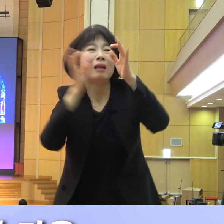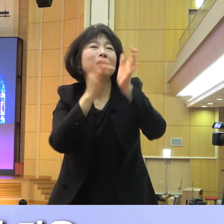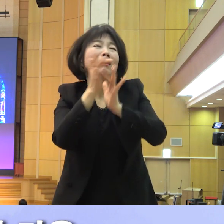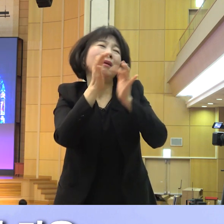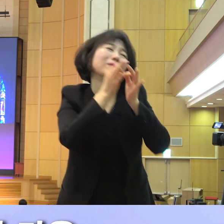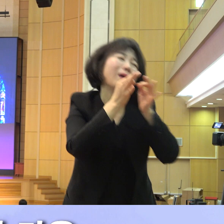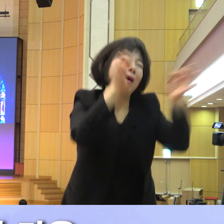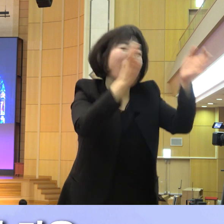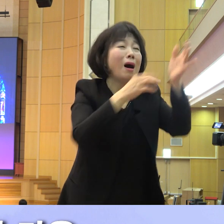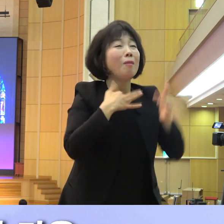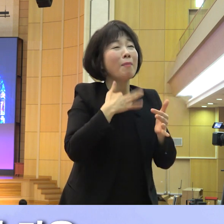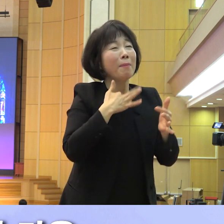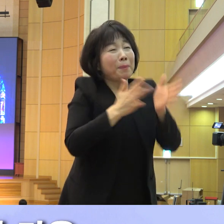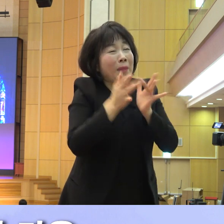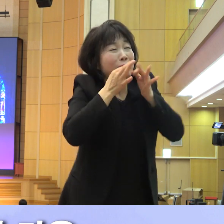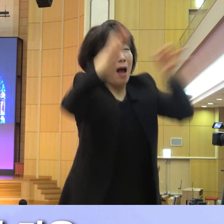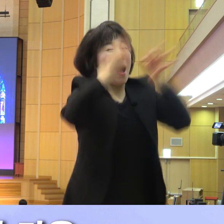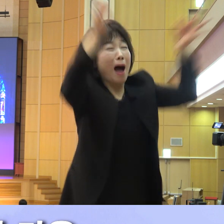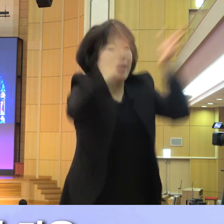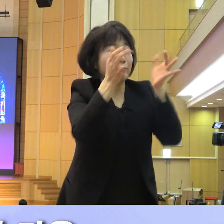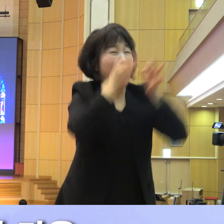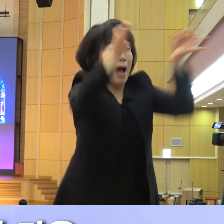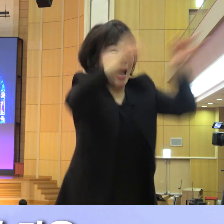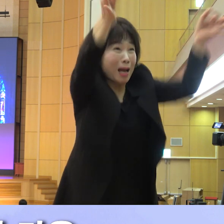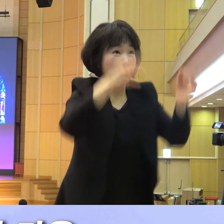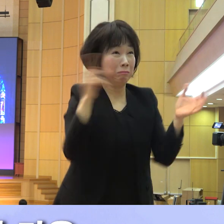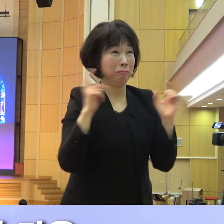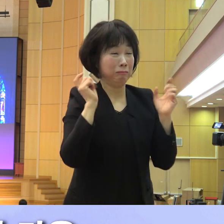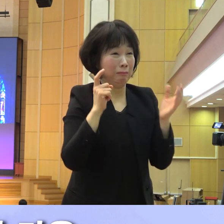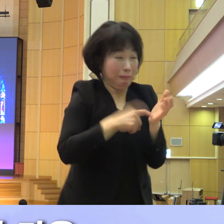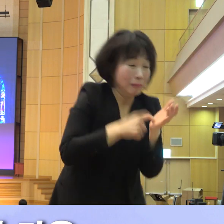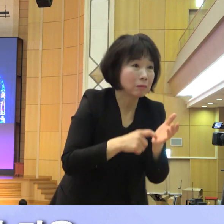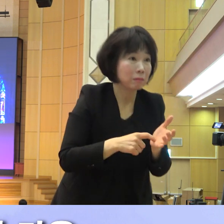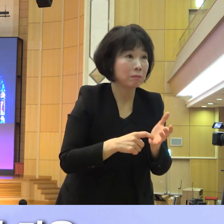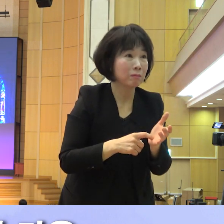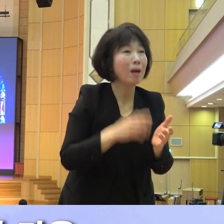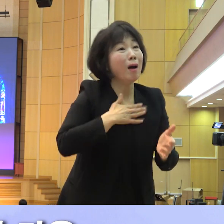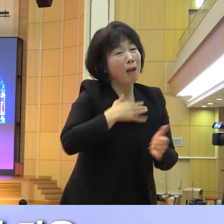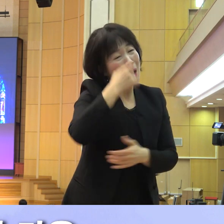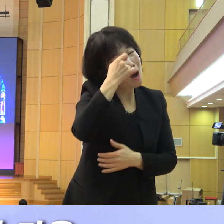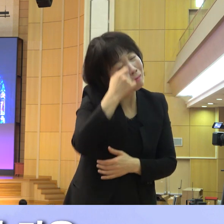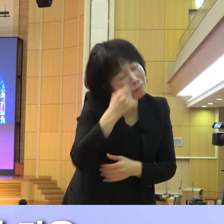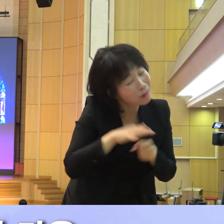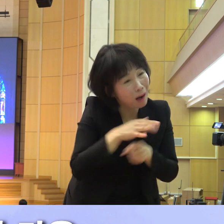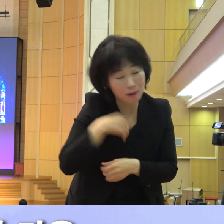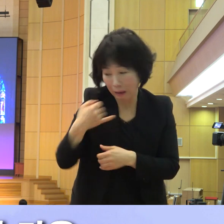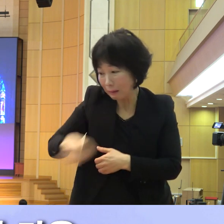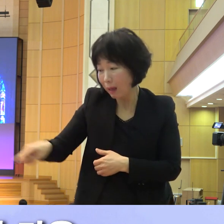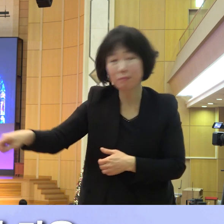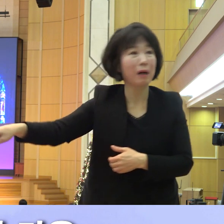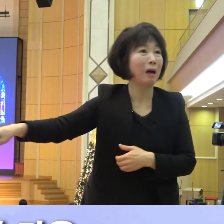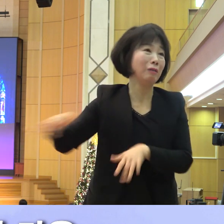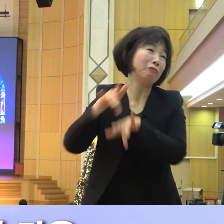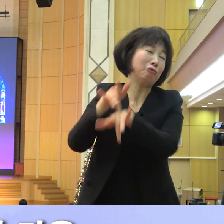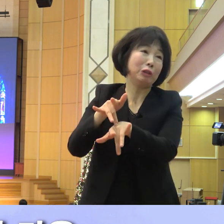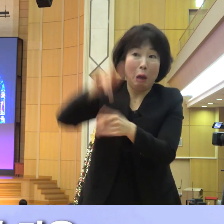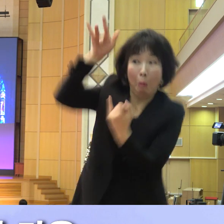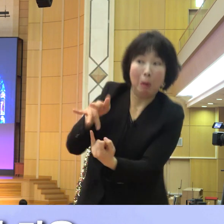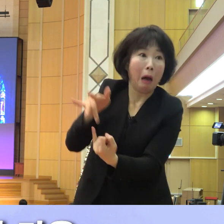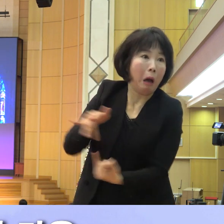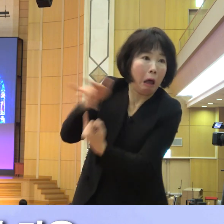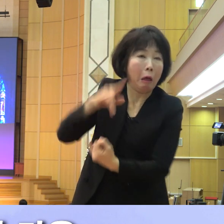뒤따라가면서 소리 지르면서 우리를 불쌍히 여겨 주옵소서. 내 딸이 흉악한 귀신에 들렸나이다.